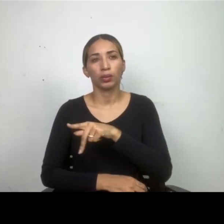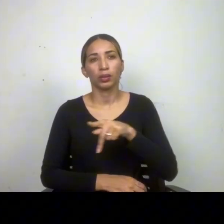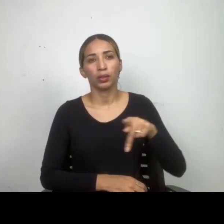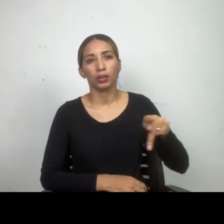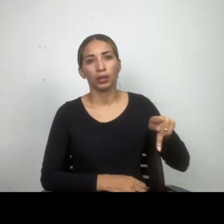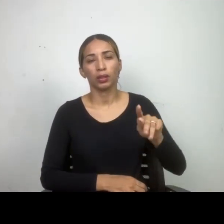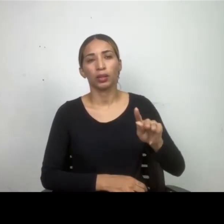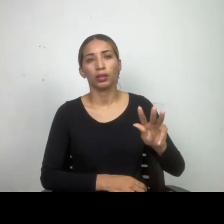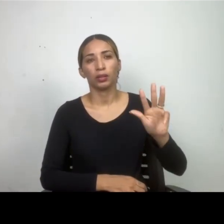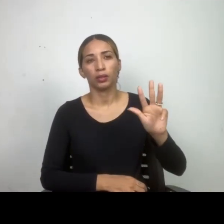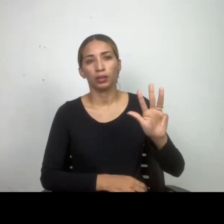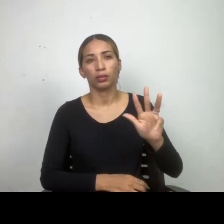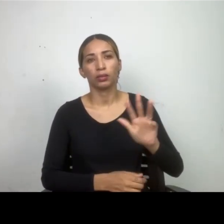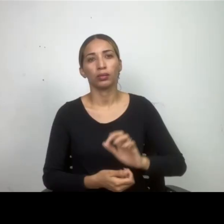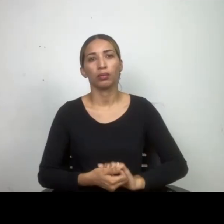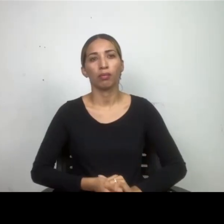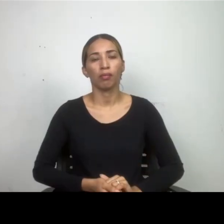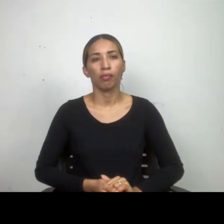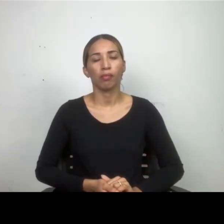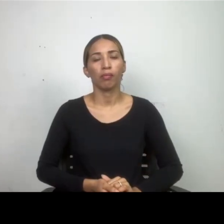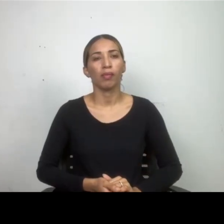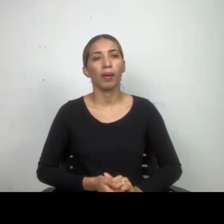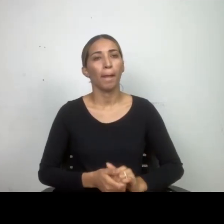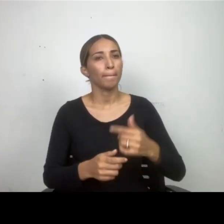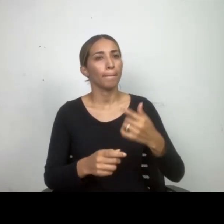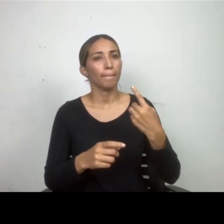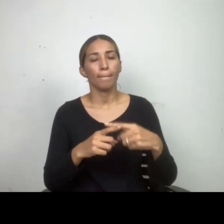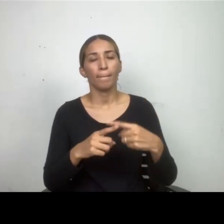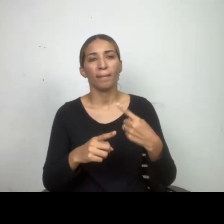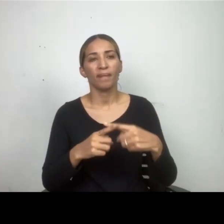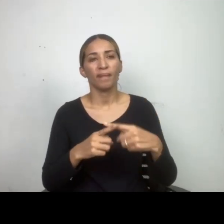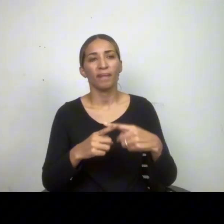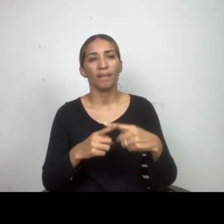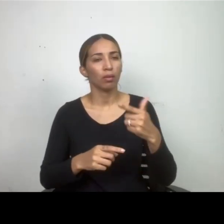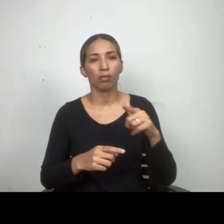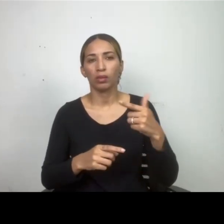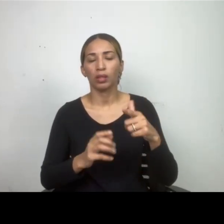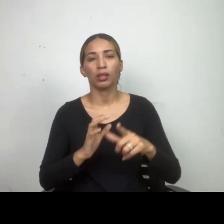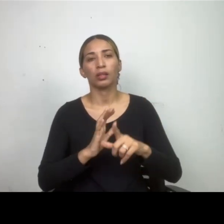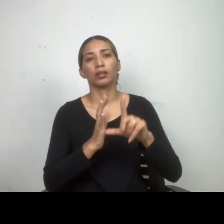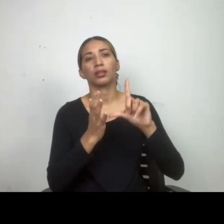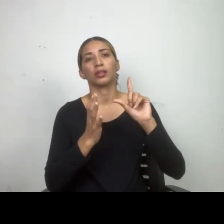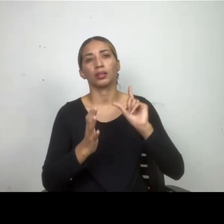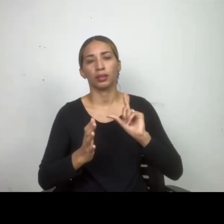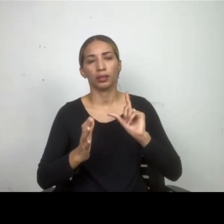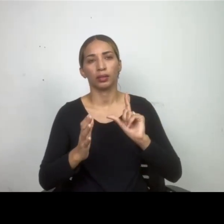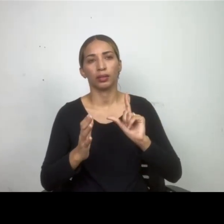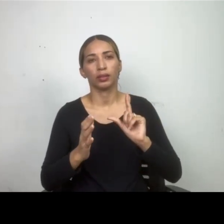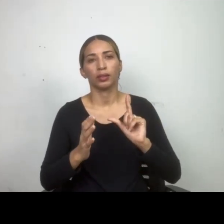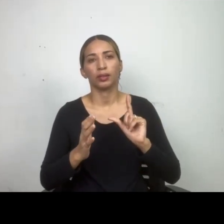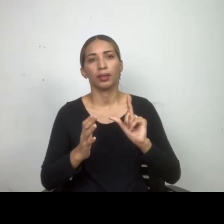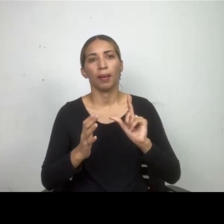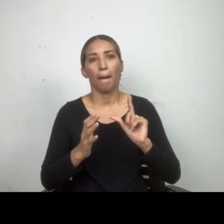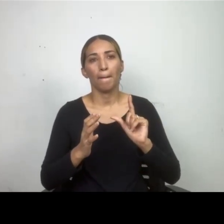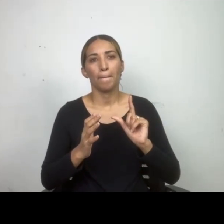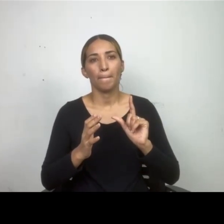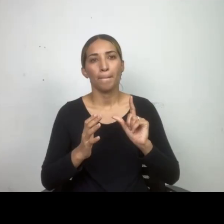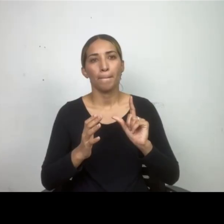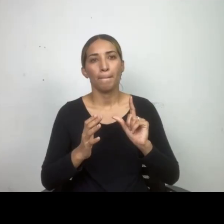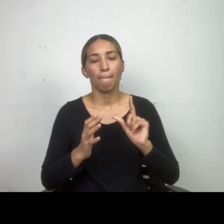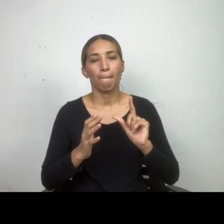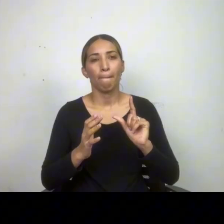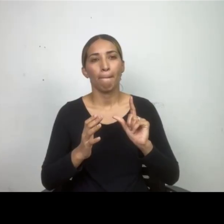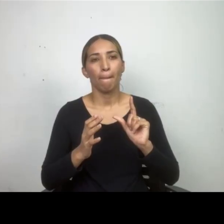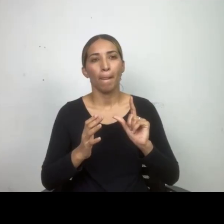uma virada. A gente não teve uma virada de chave, ou seja, uma retomada, né, de uma perspectiva antimanicomial